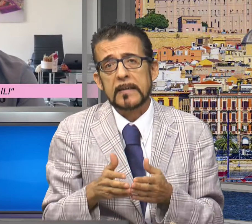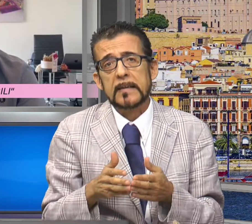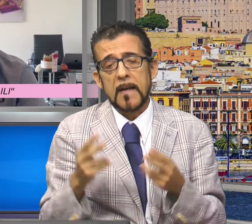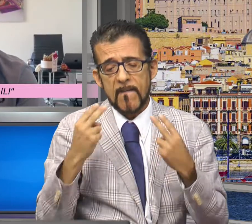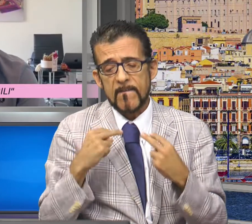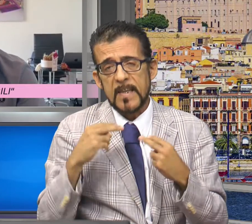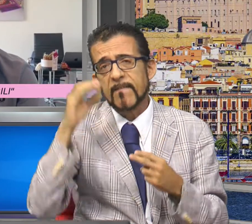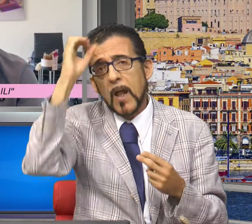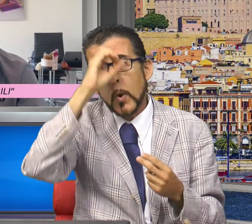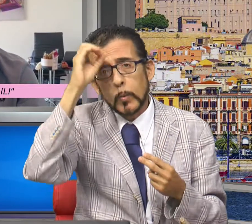mesi all'anno.